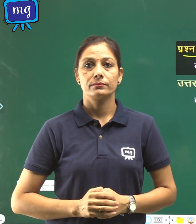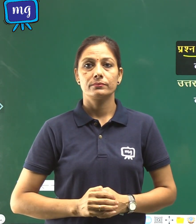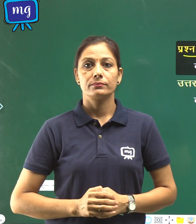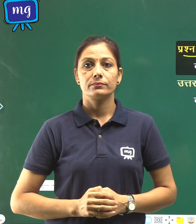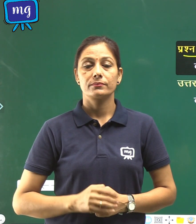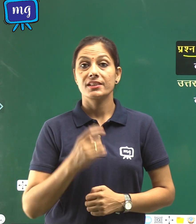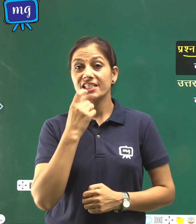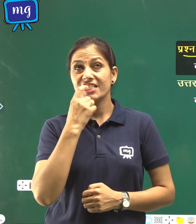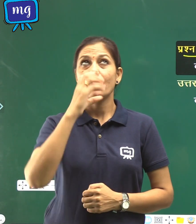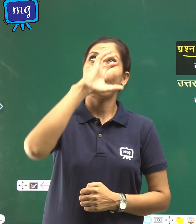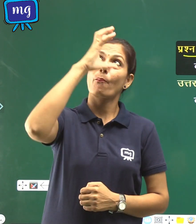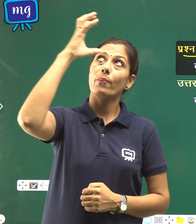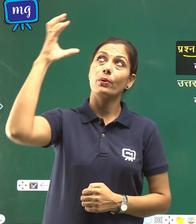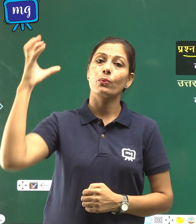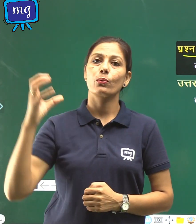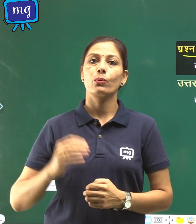मेघों के